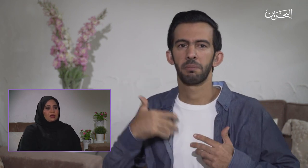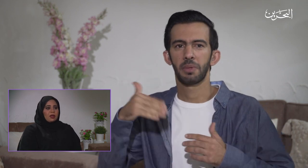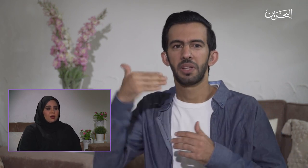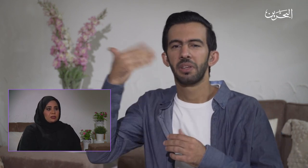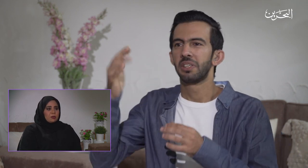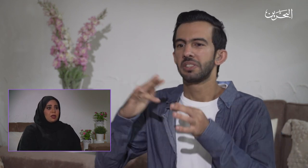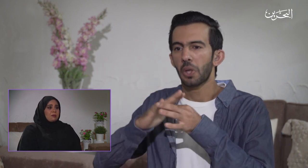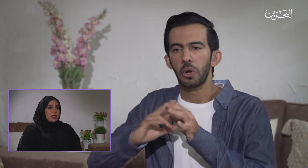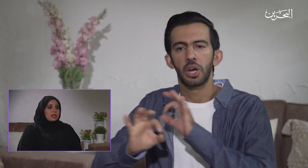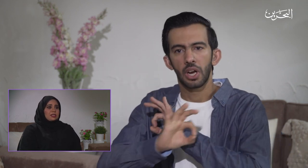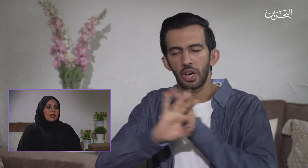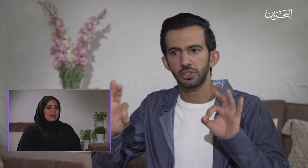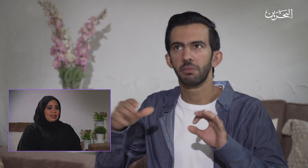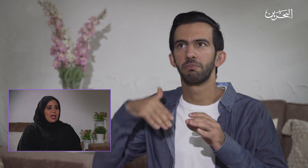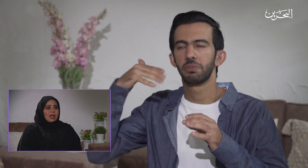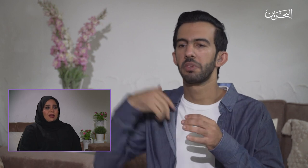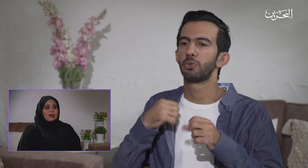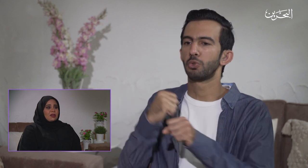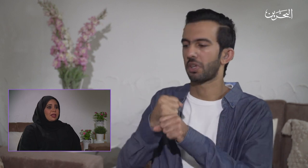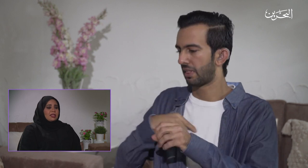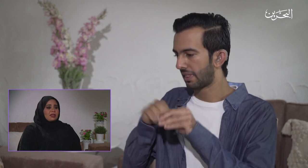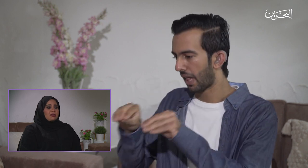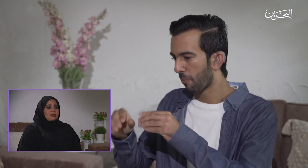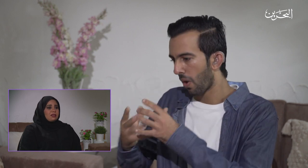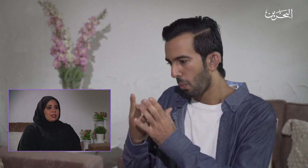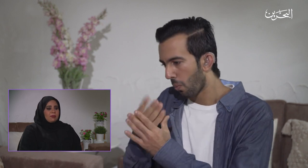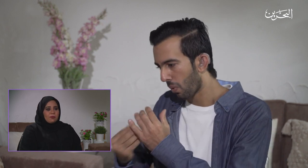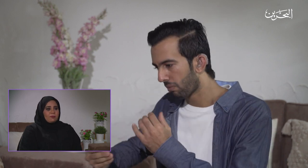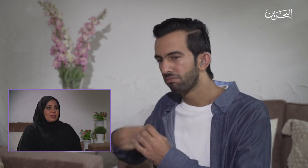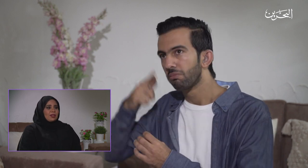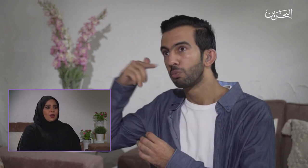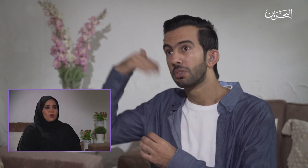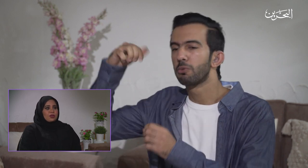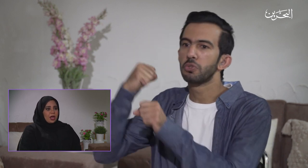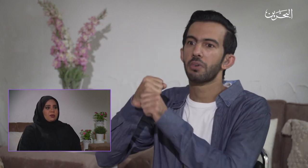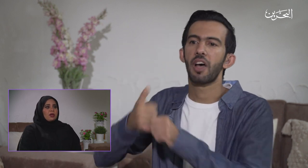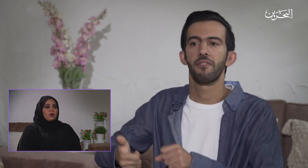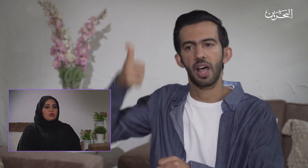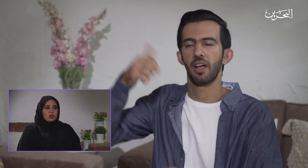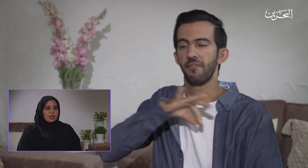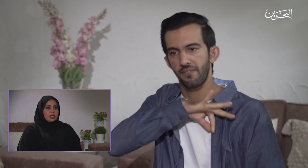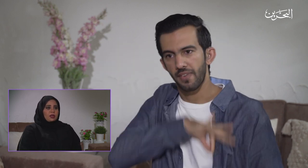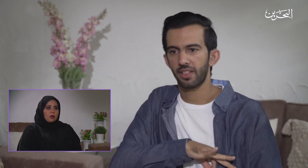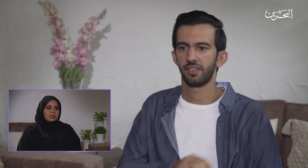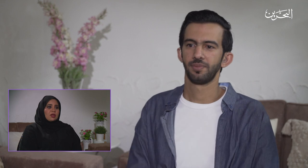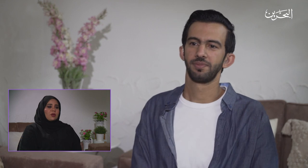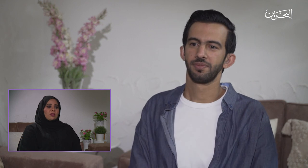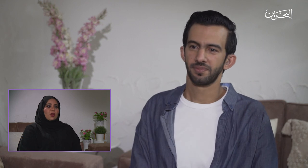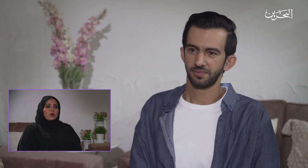غيري انا صم، بالعكس يعني كان يعني يتكفل فينا ويدعمنا وشلون نحن نمارس حياتنا